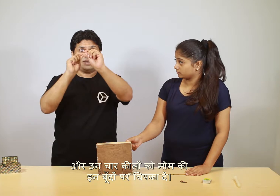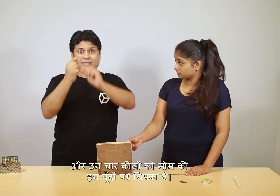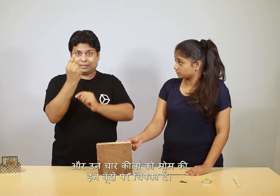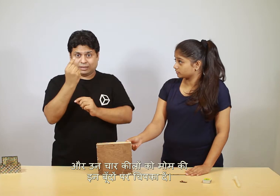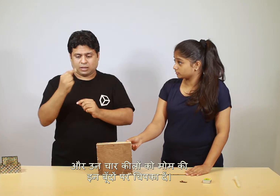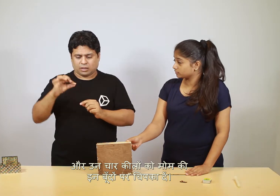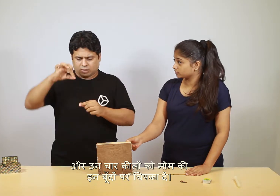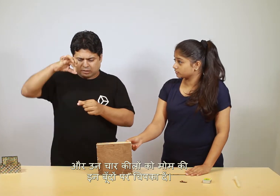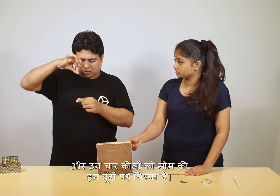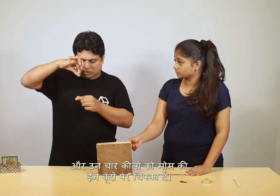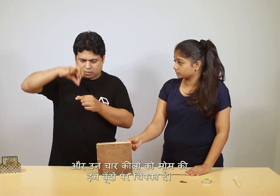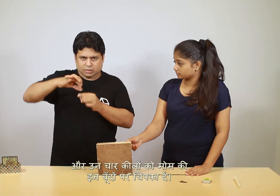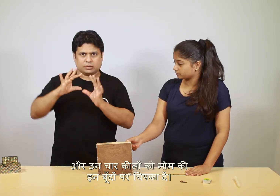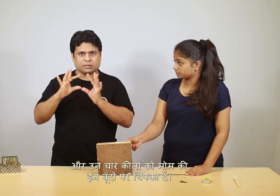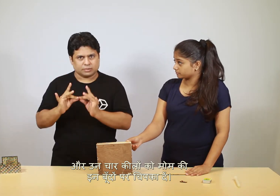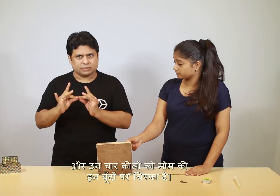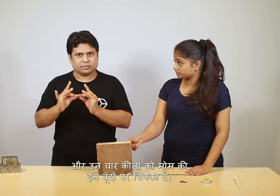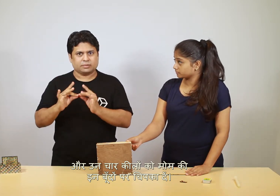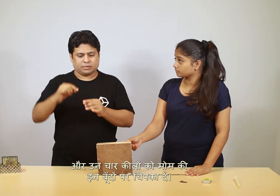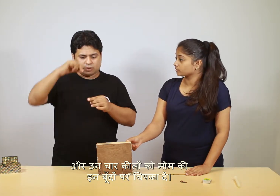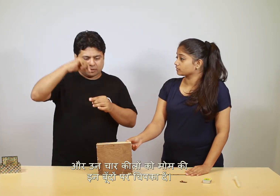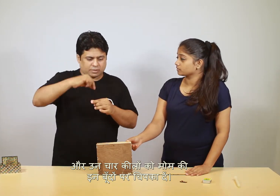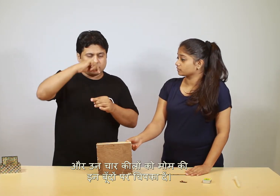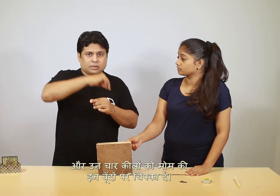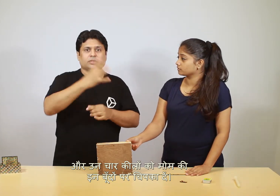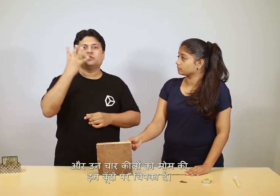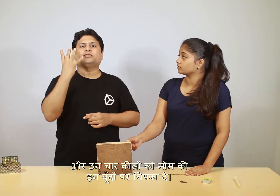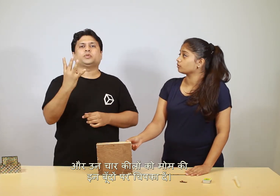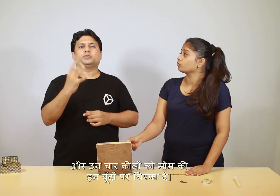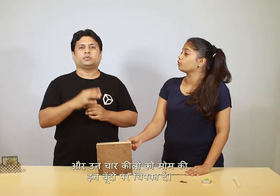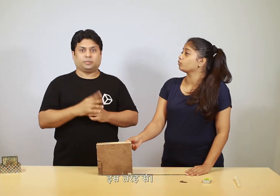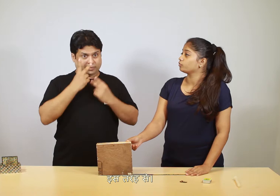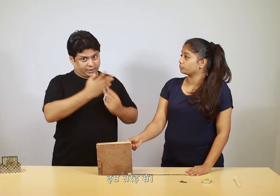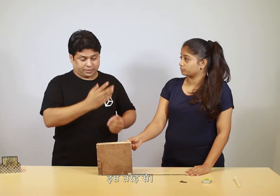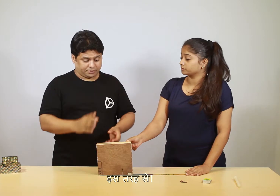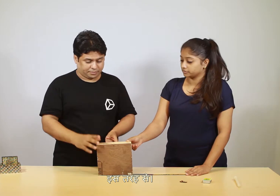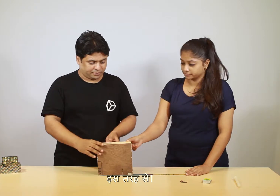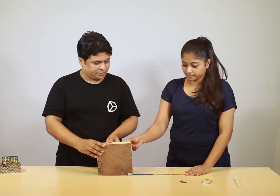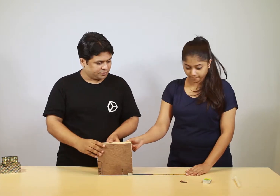और उन चार कीलों को मोम की इन बूंदों पर चिपका दें, इस तरह से।